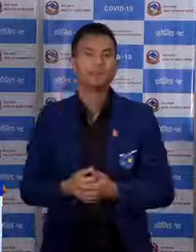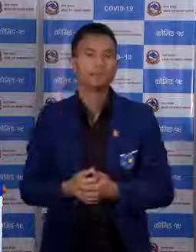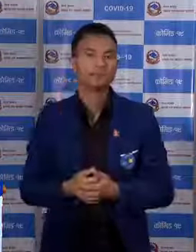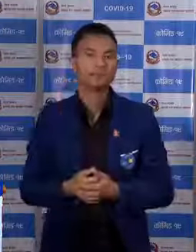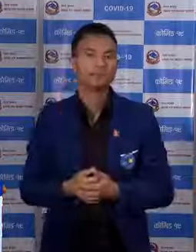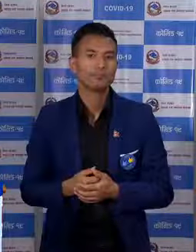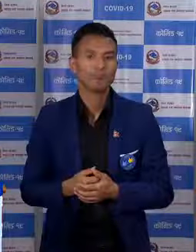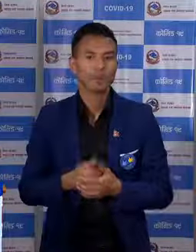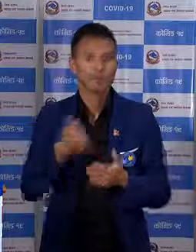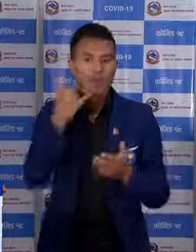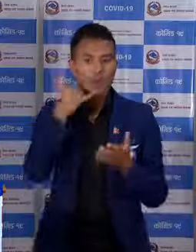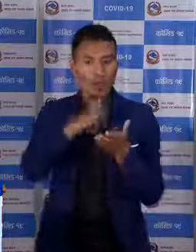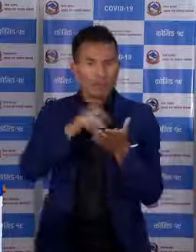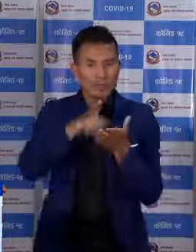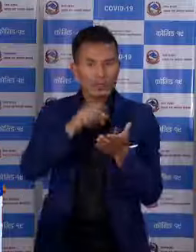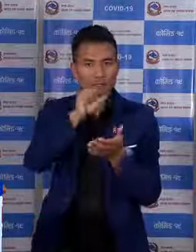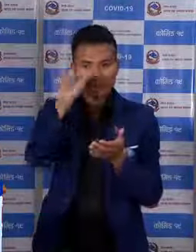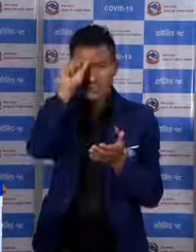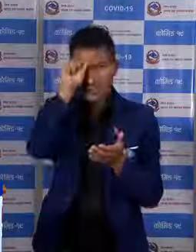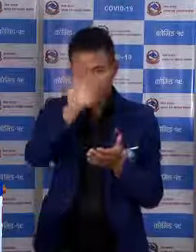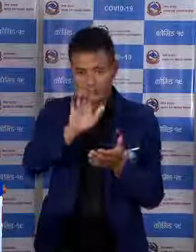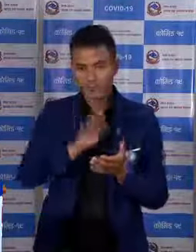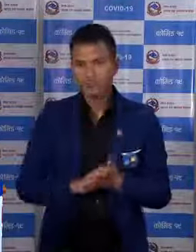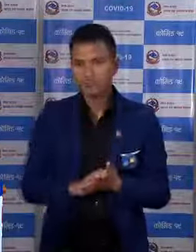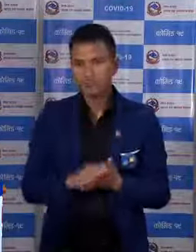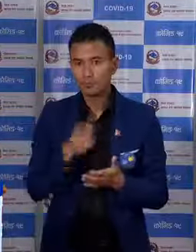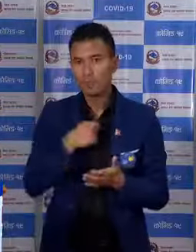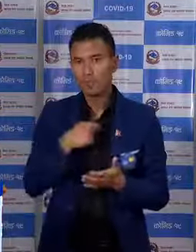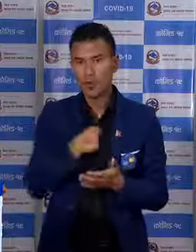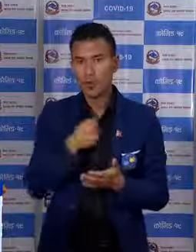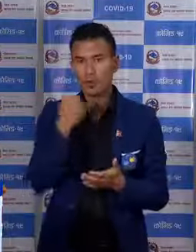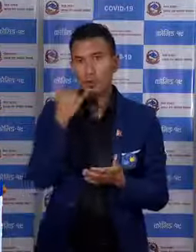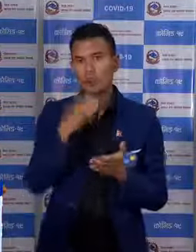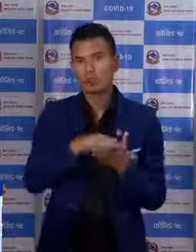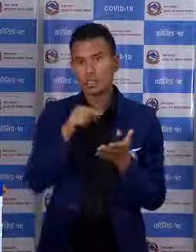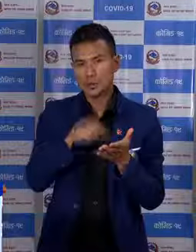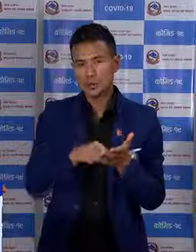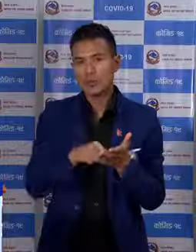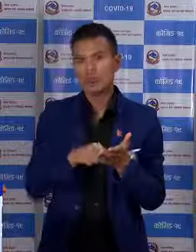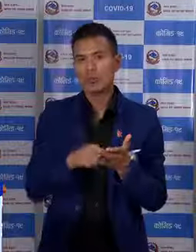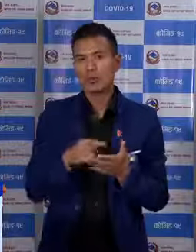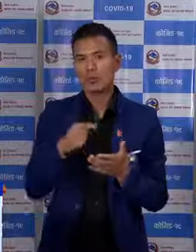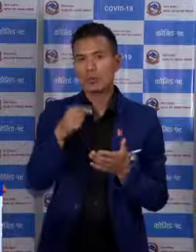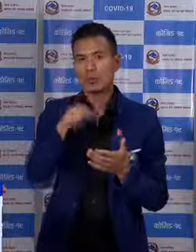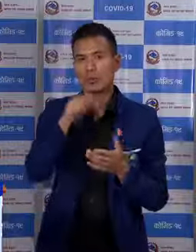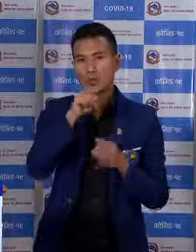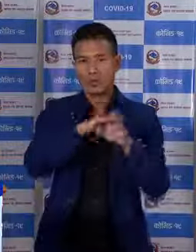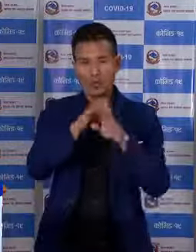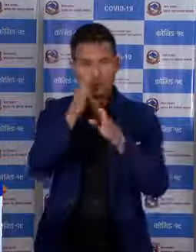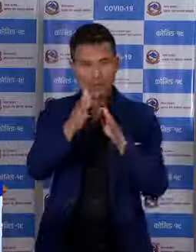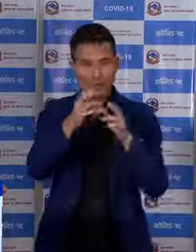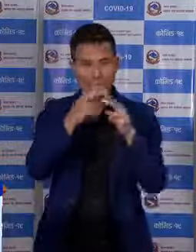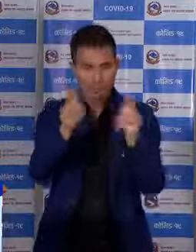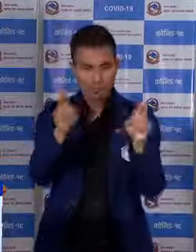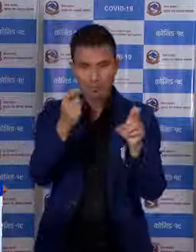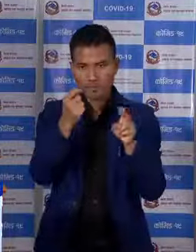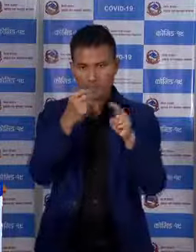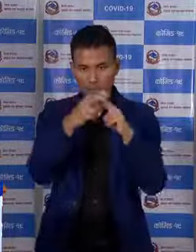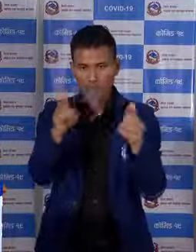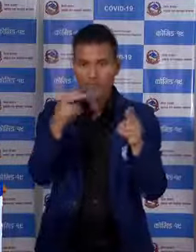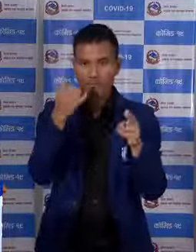कॉल सेंटर को बारे मा अपडेट देना चाहांचु आमरो कॉल सेंटर जाहां यहां अरले निसुलक रूप मा